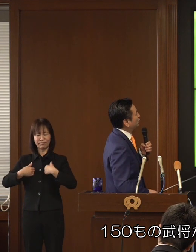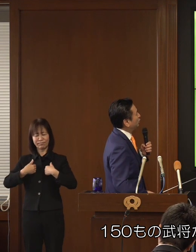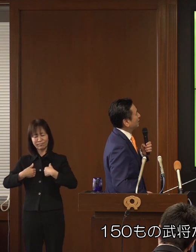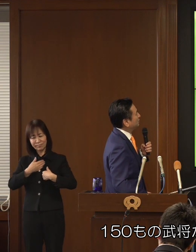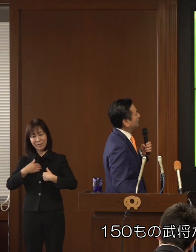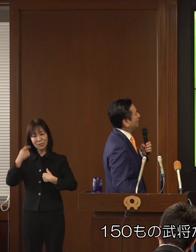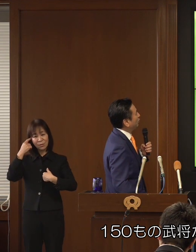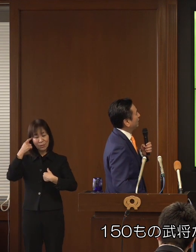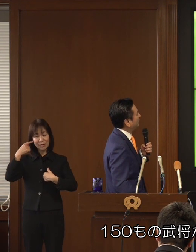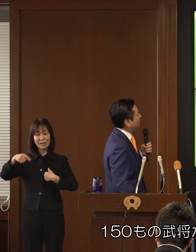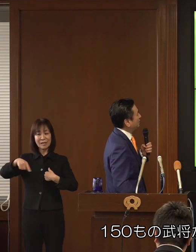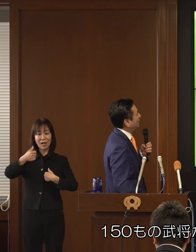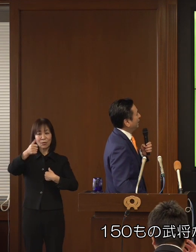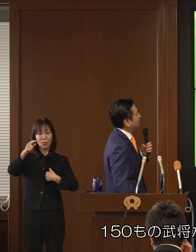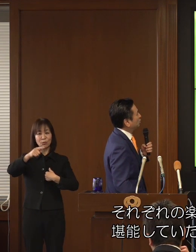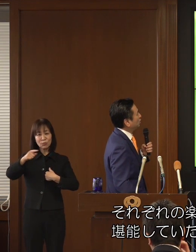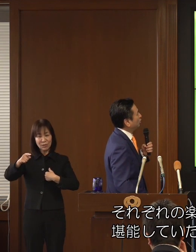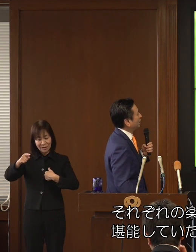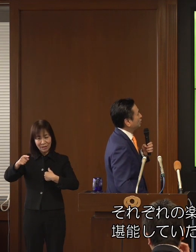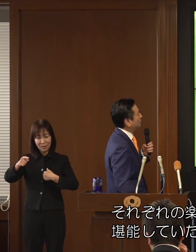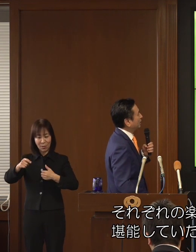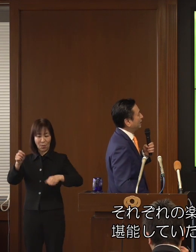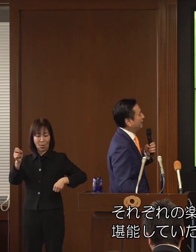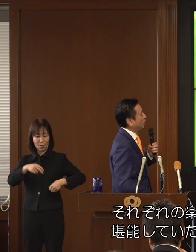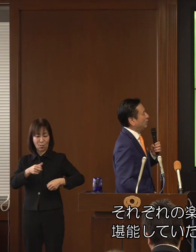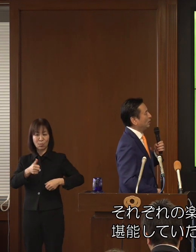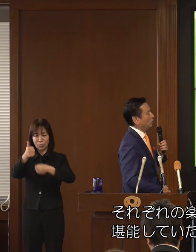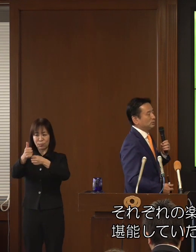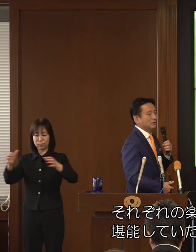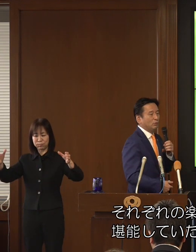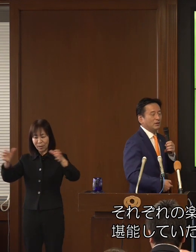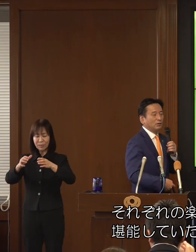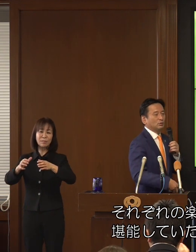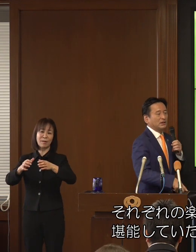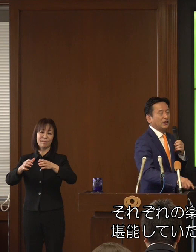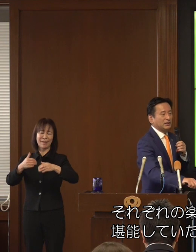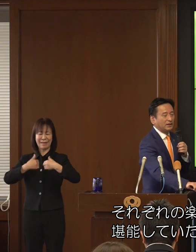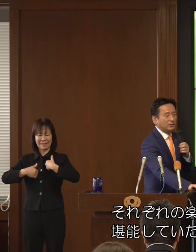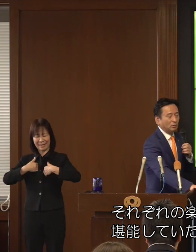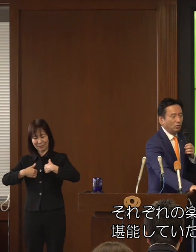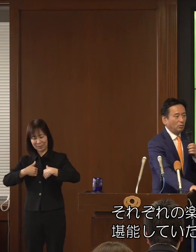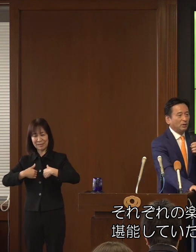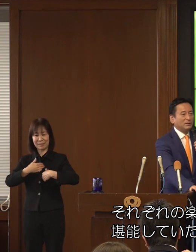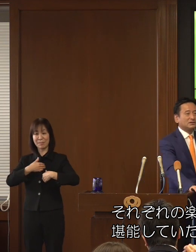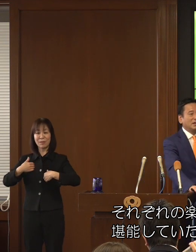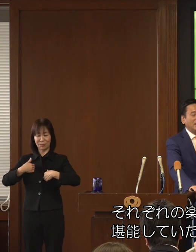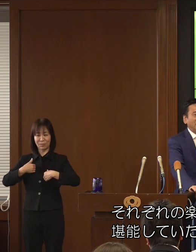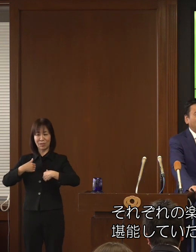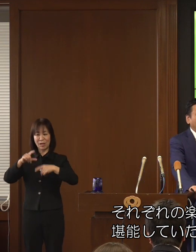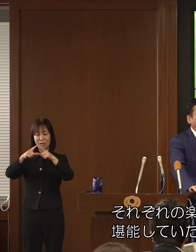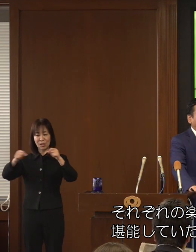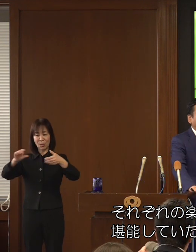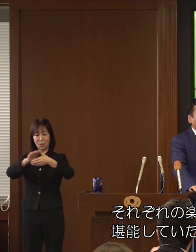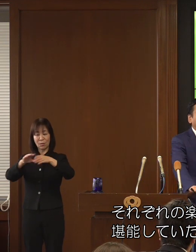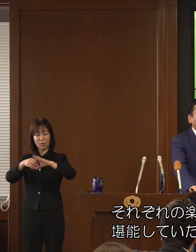150もの武将が集まった名古屋であります。それぞれの楽しみ方で多様な日本文化を堪能していただきたいと思います。